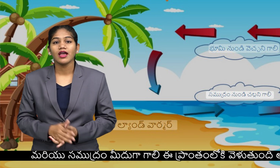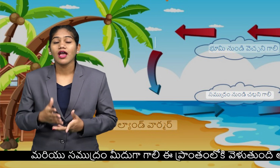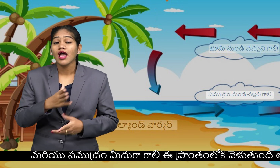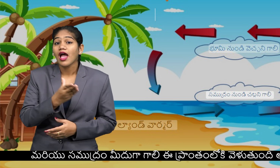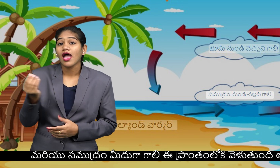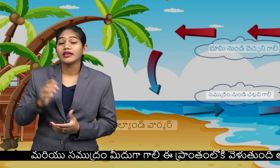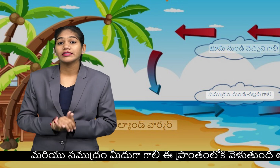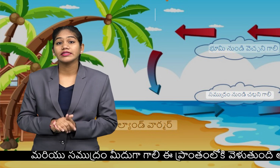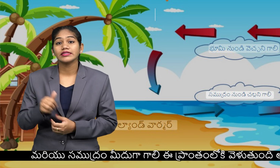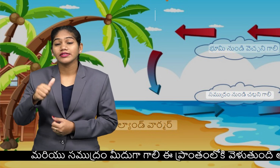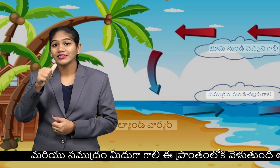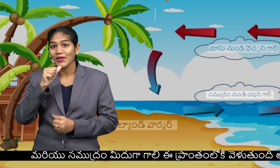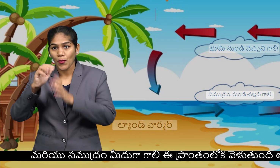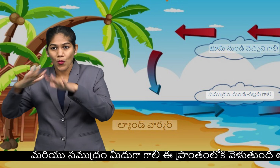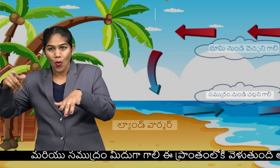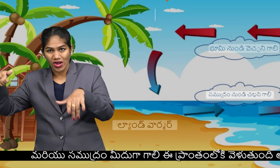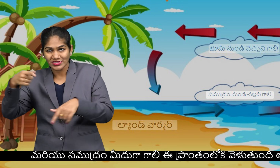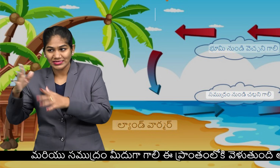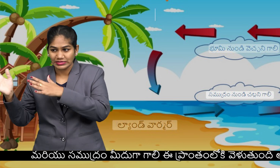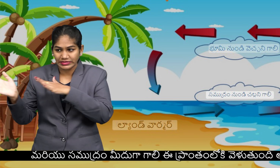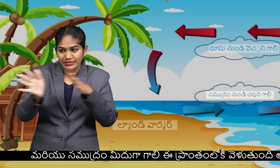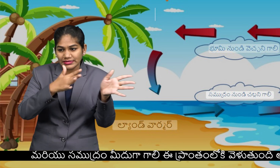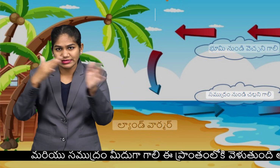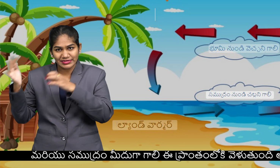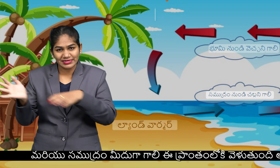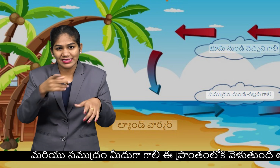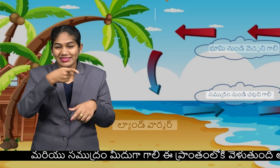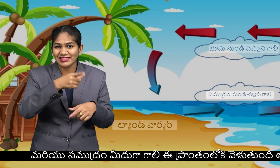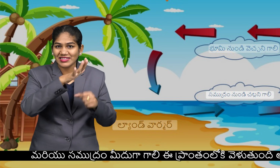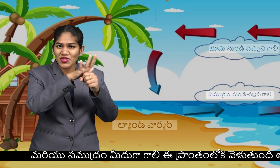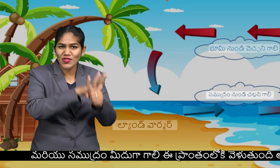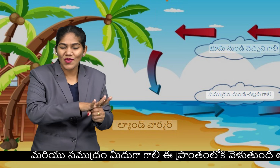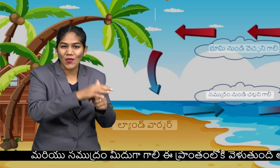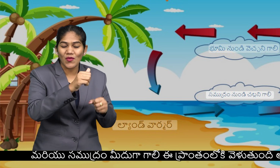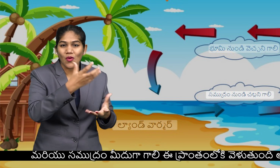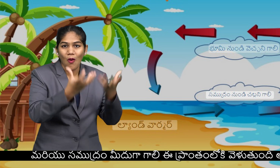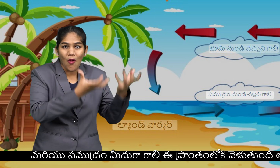మరియు సముద్రం మీదుగా గాలి ఈ ప్రాంతంలోకి వెళుతుంది. అల్పపీడనం